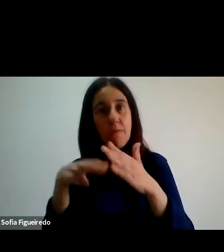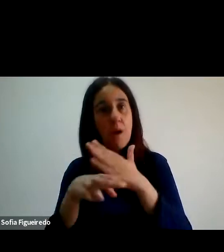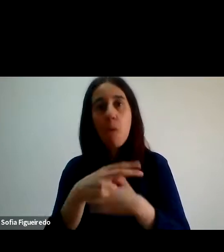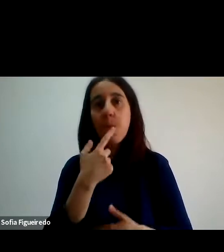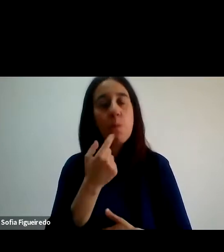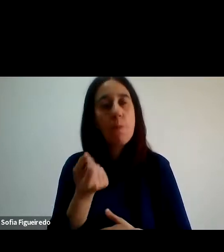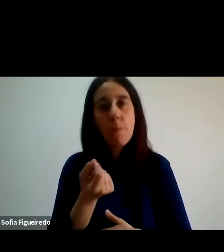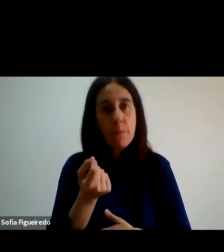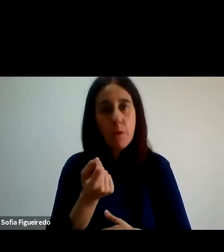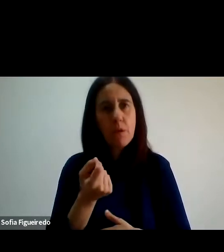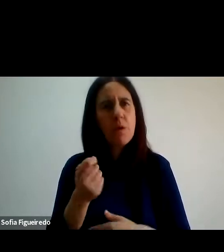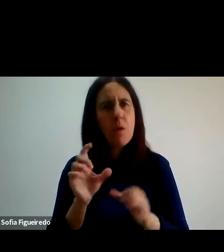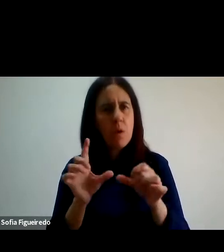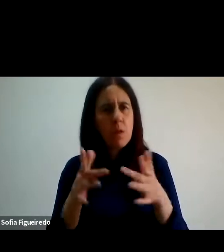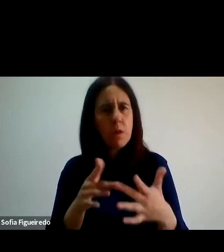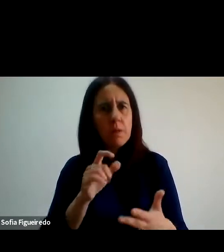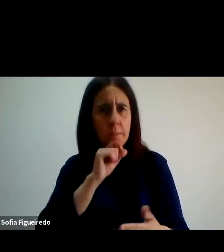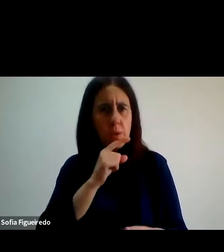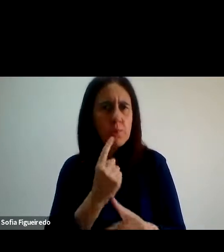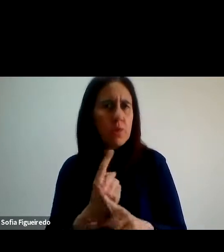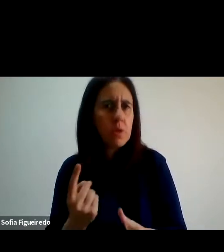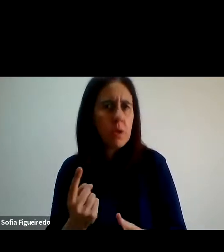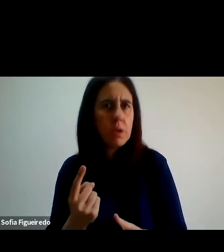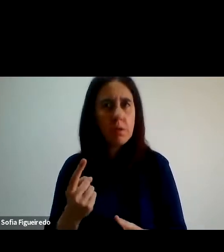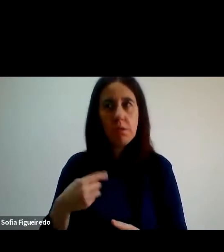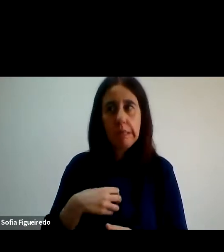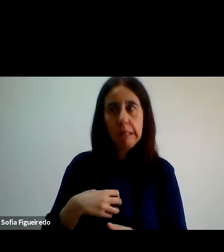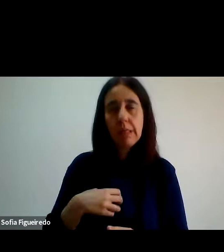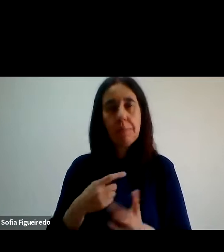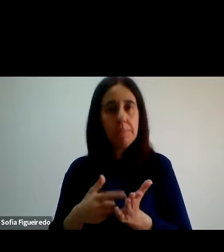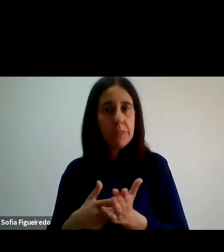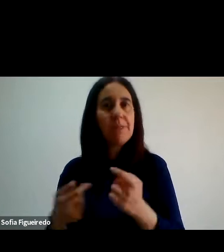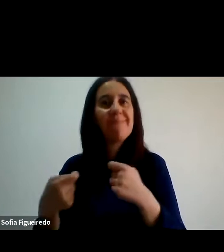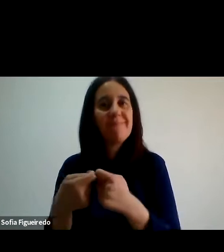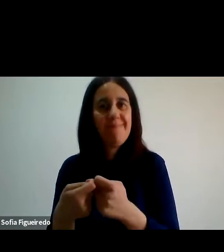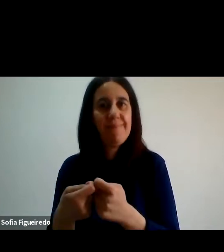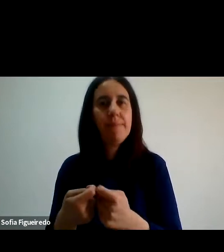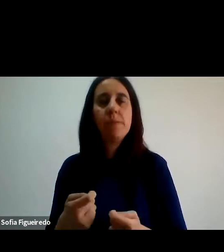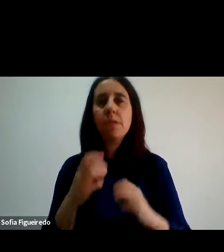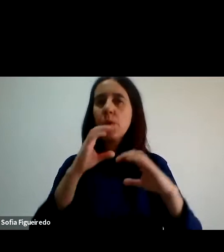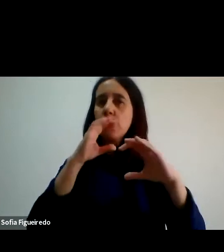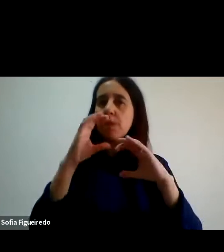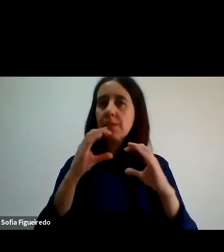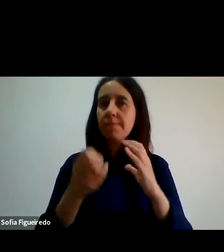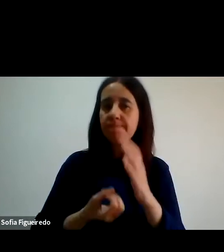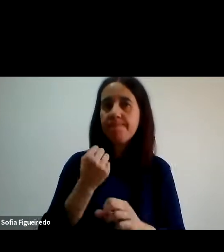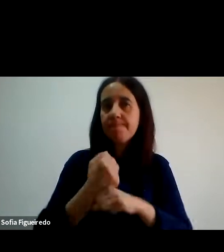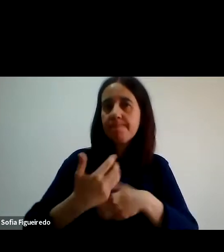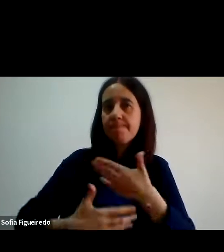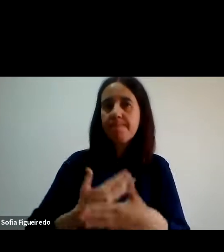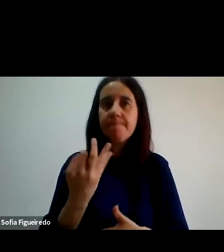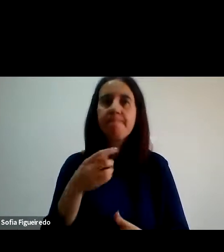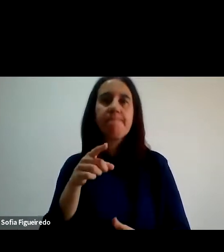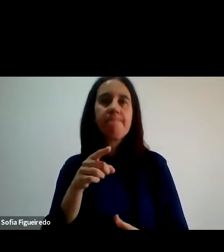pode realizar um serviço online? Isso é uma dor que responde. Portanto, nós temos que conceber a comunicação, trabalhar a comunicação precisamente com